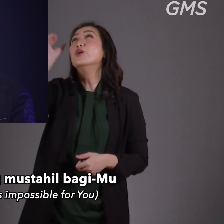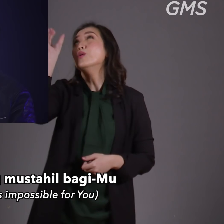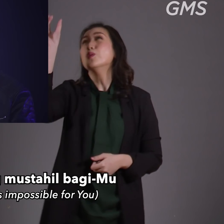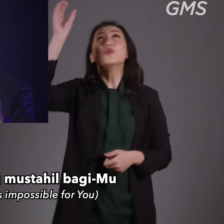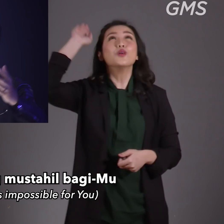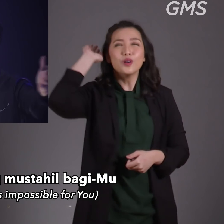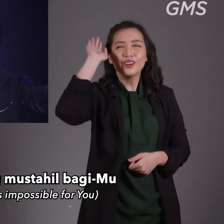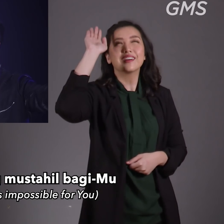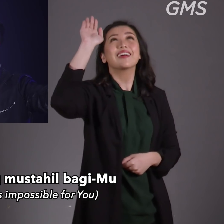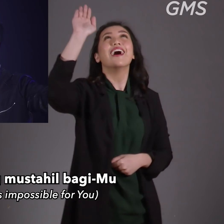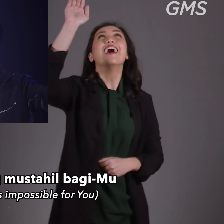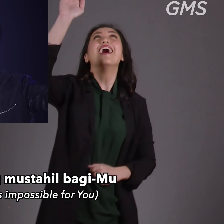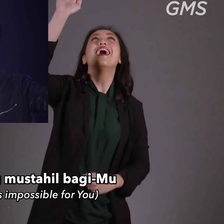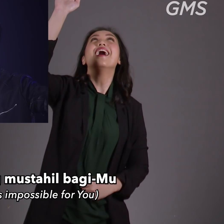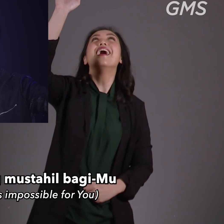mustahil